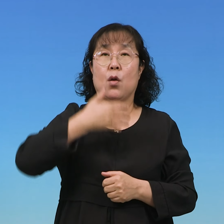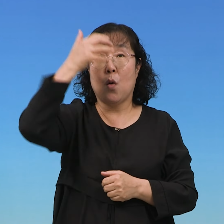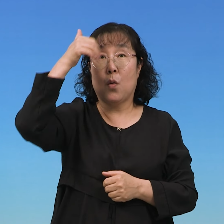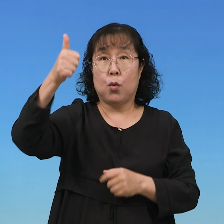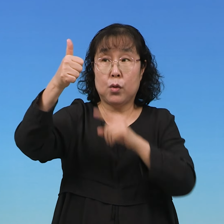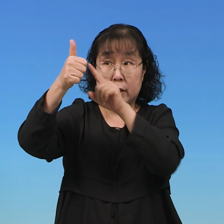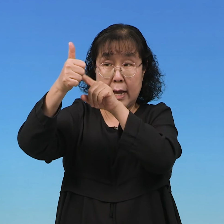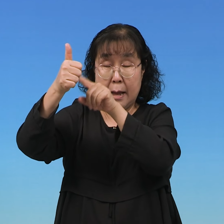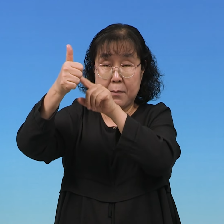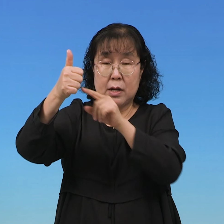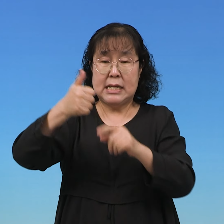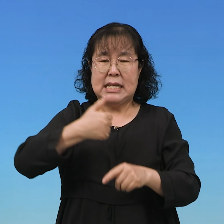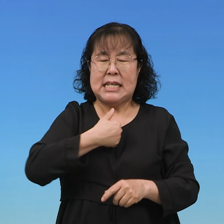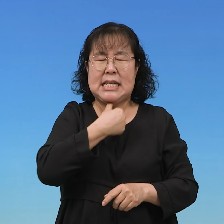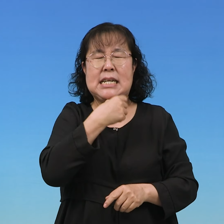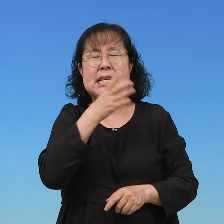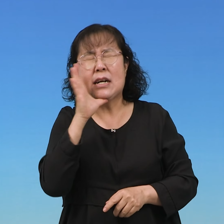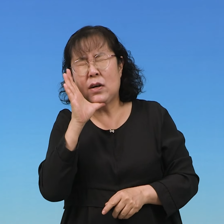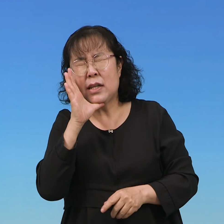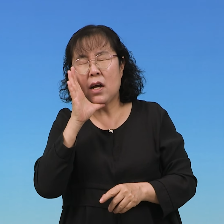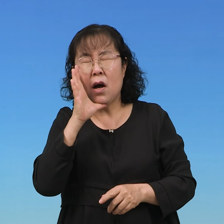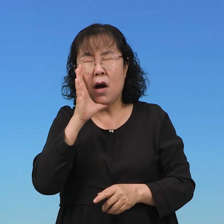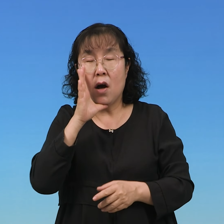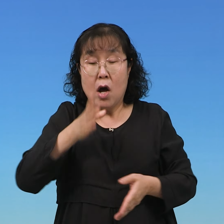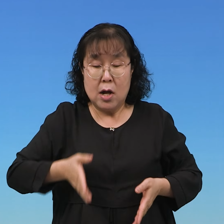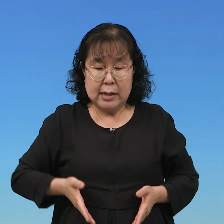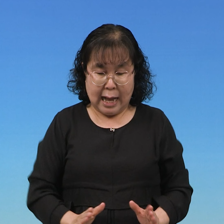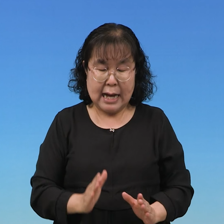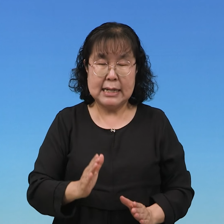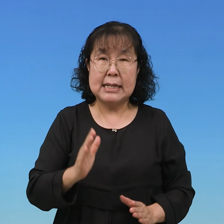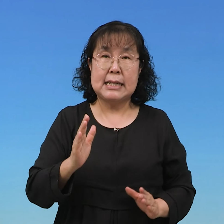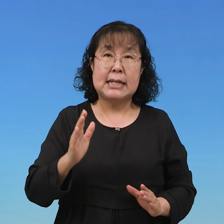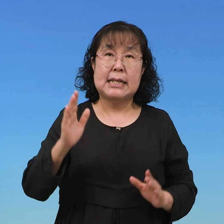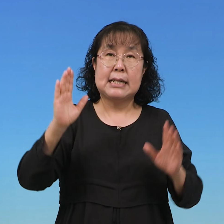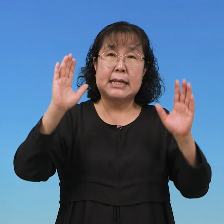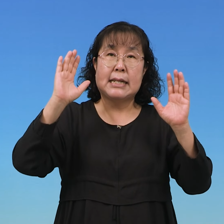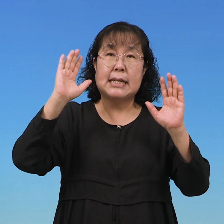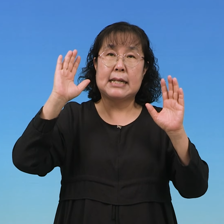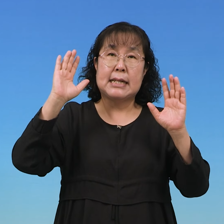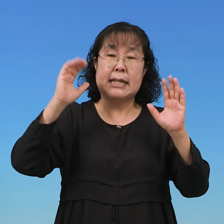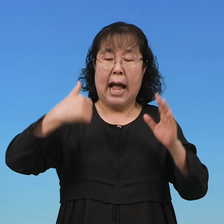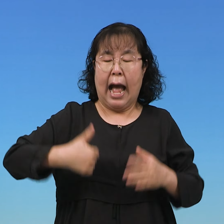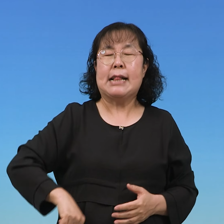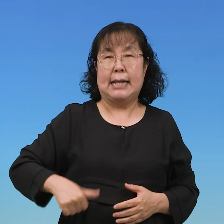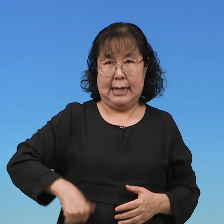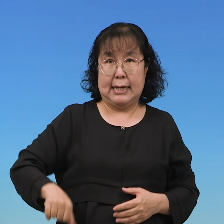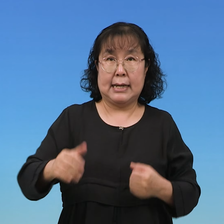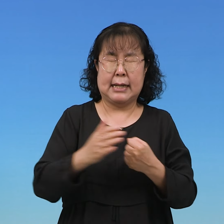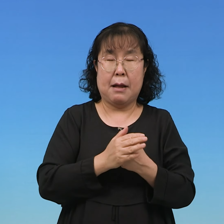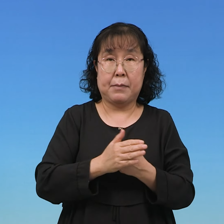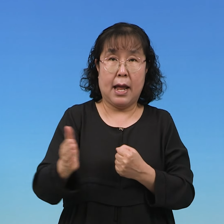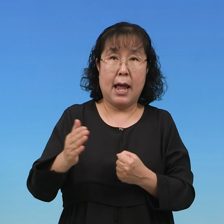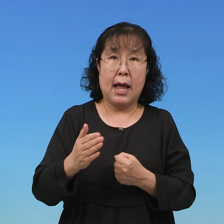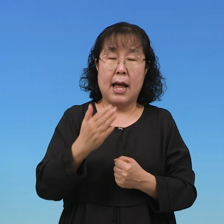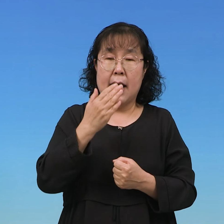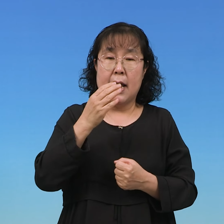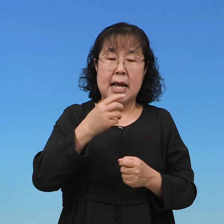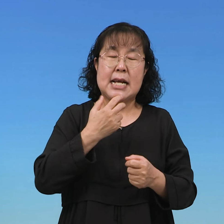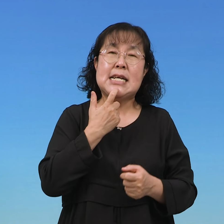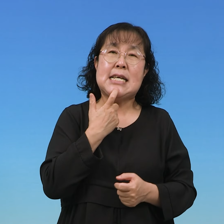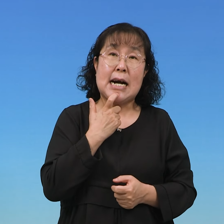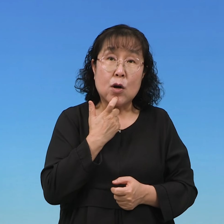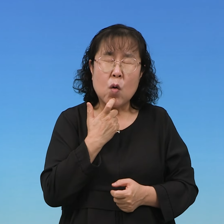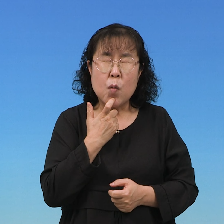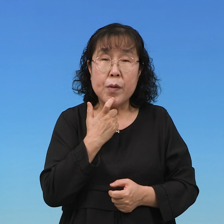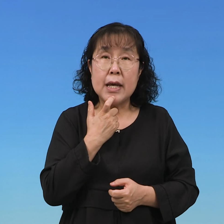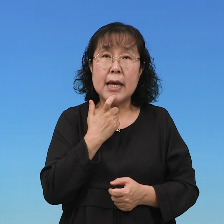요셉은 노년에 얻은 아들이므로 이스라엘이 이제 야곱을 이렇게 표현하는 겁니다. 이스라엘이 여러 아들들보다